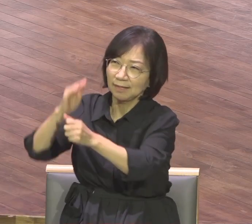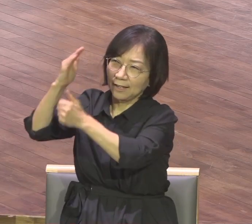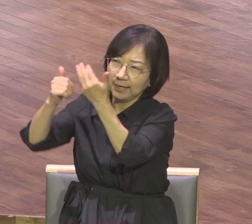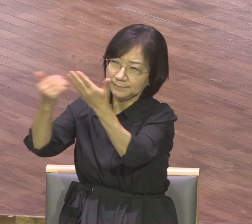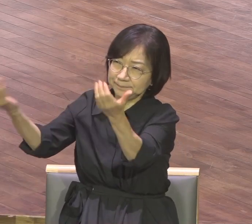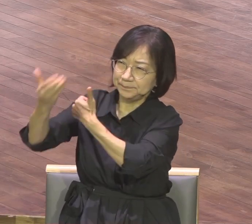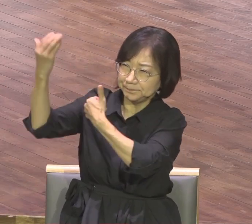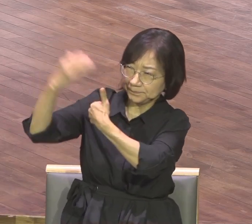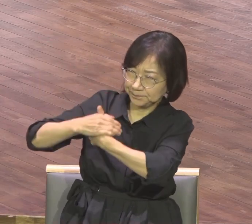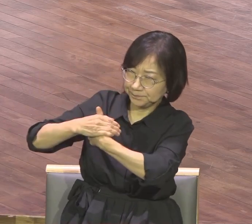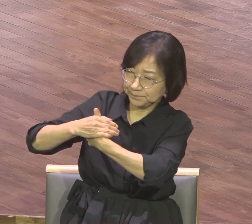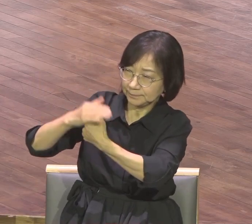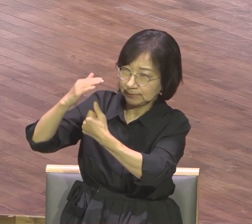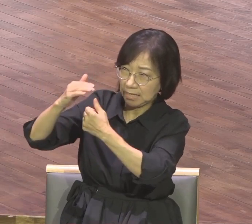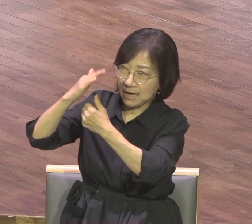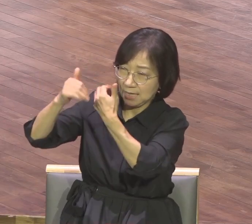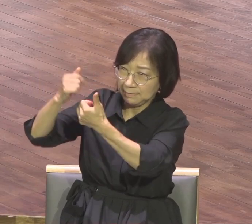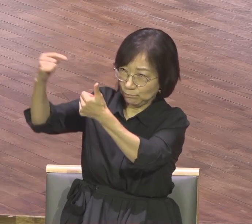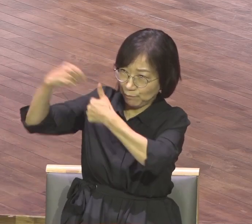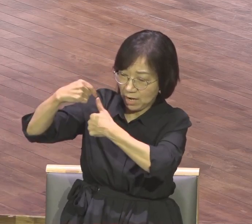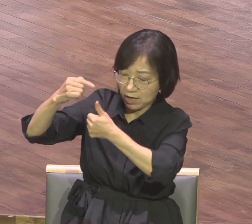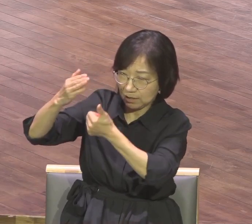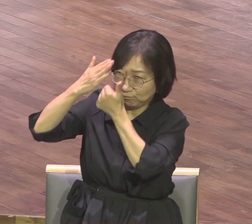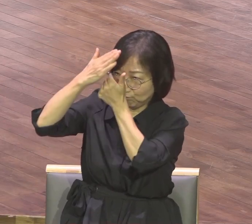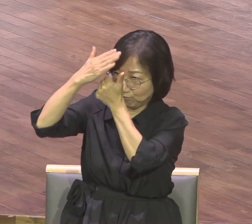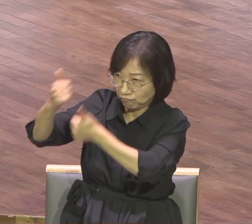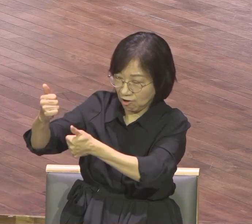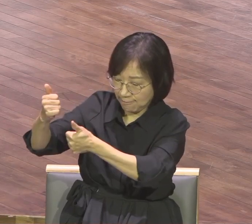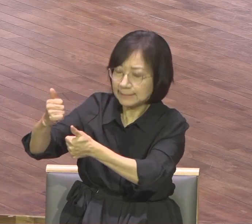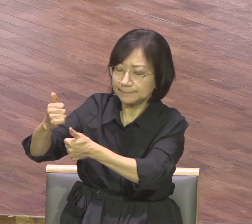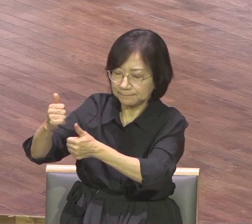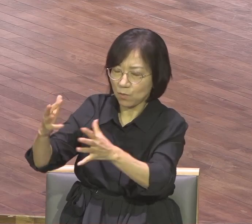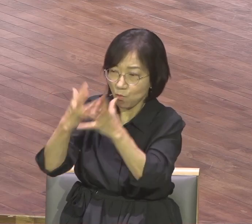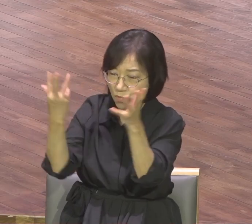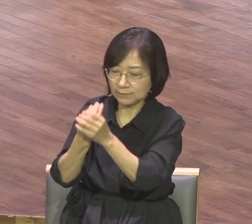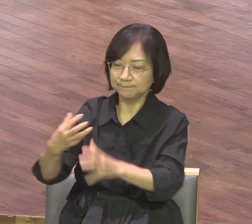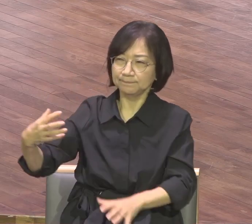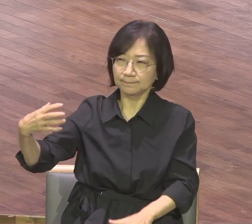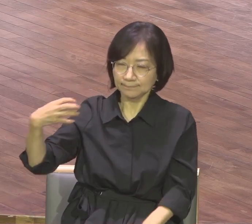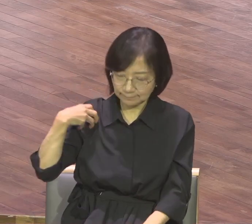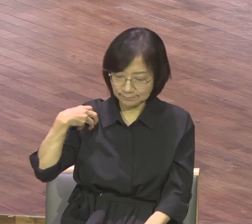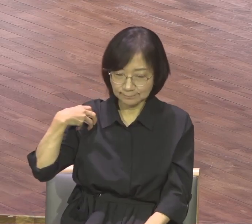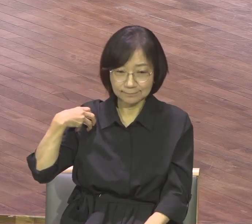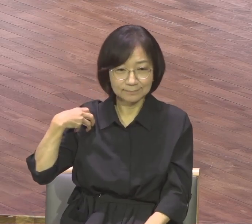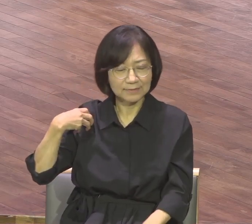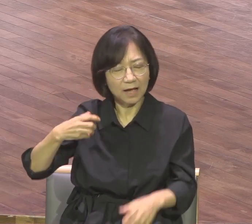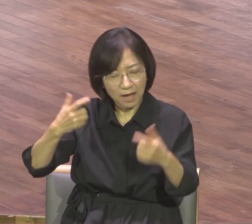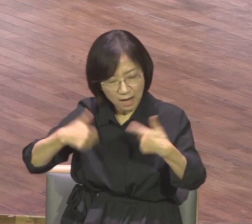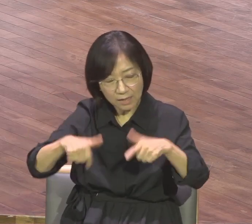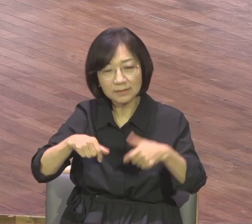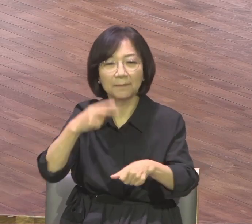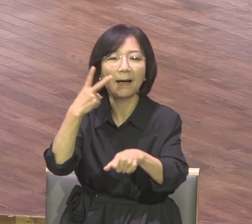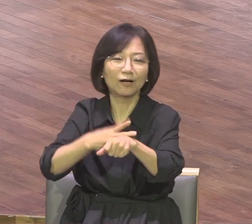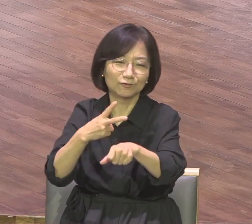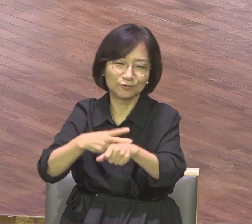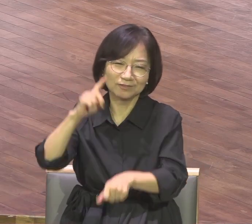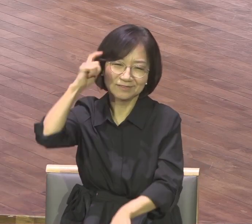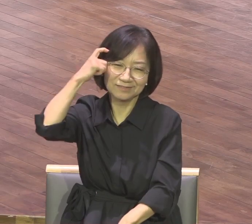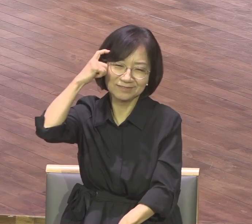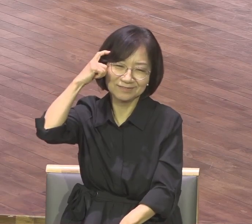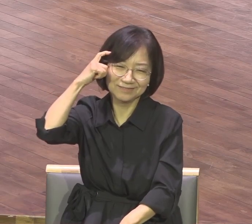이 천명, 소명, 사명 이것을 완수하는 삶이었어요. 이런